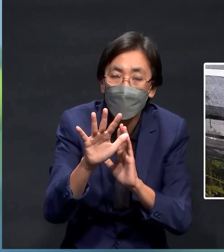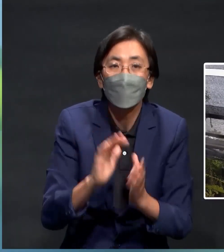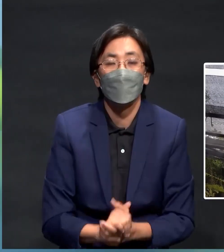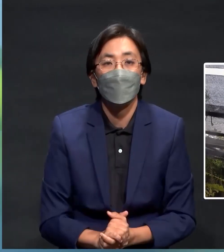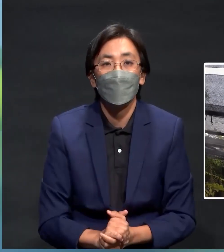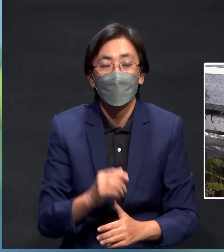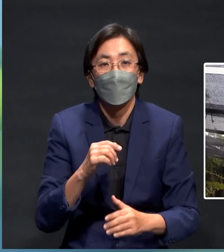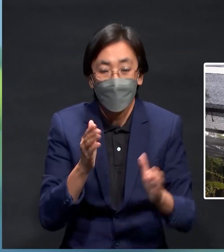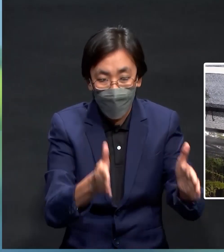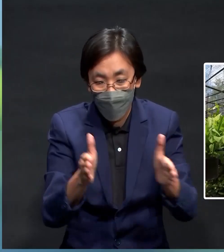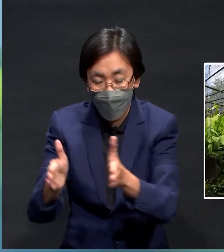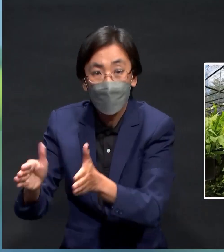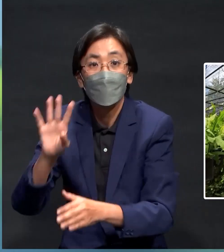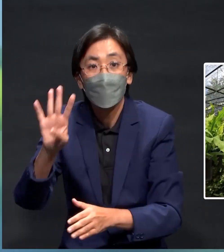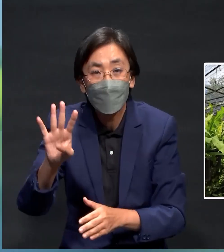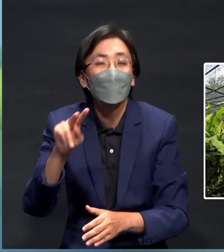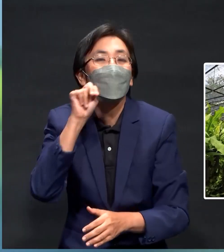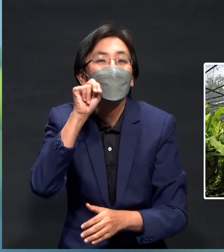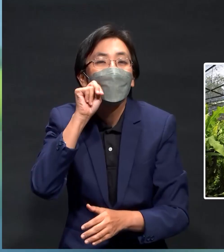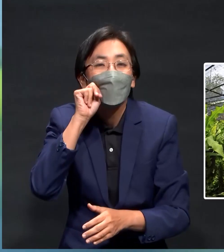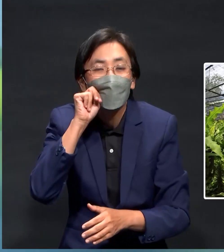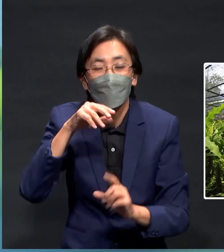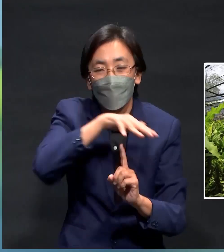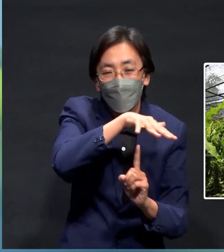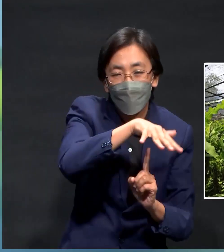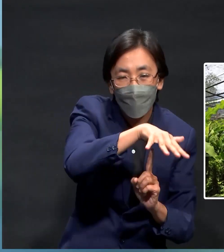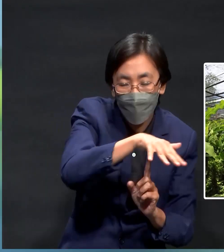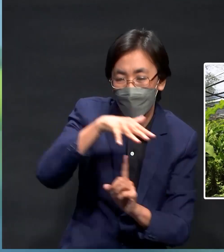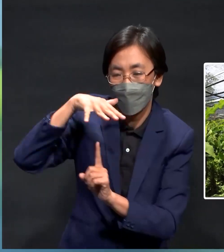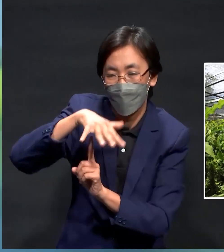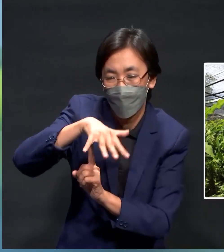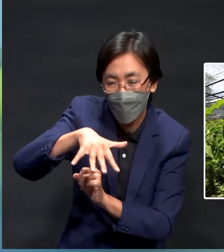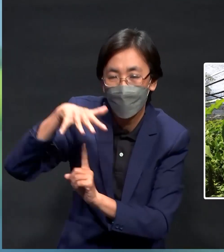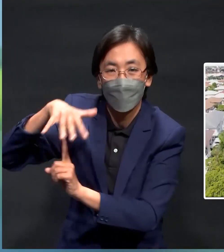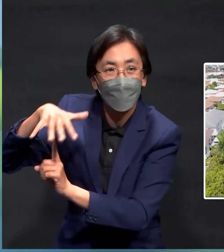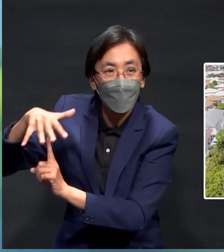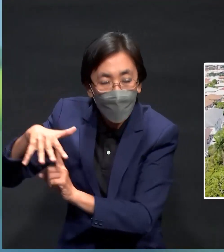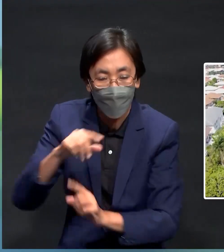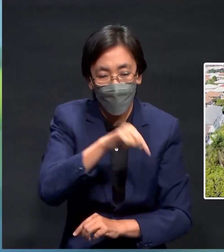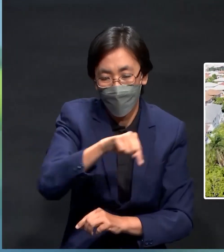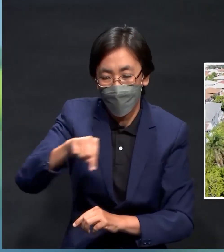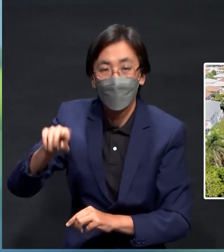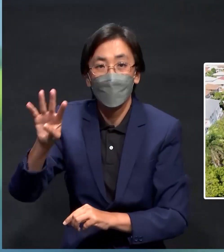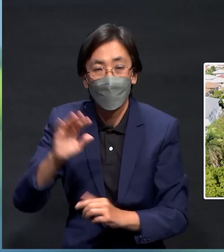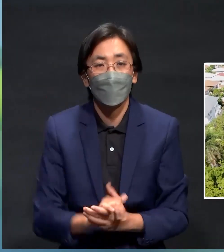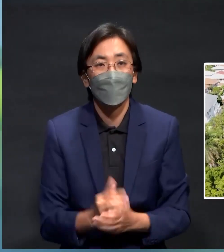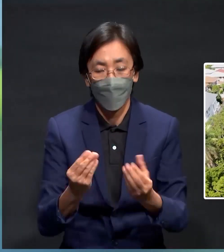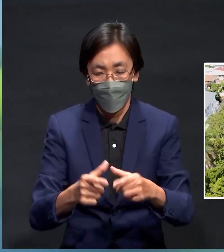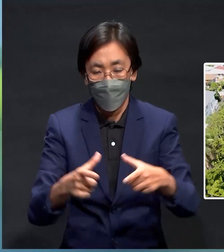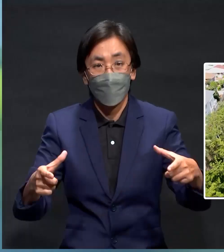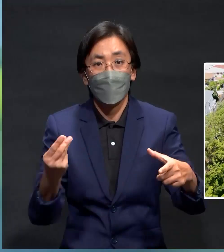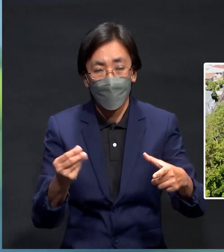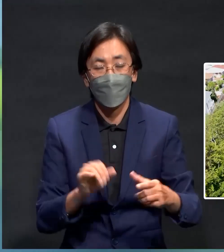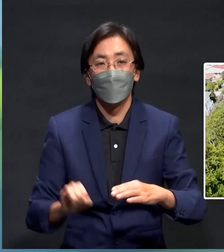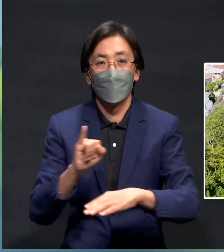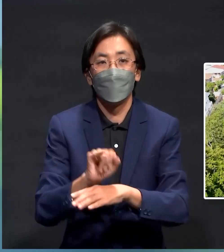นจะแ่งกน 4ซนใชปำน้ำขนแหก ลเทลาโซนโอ้ ใช้ปำนขนดเล็ความพืนทเทไหครทนี้ประมา